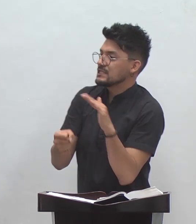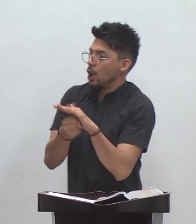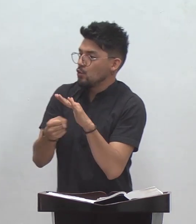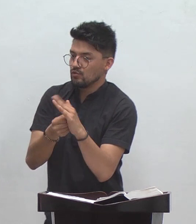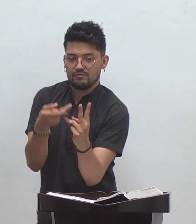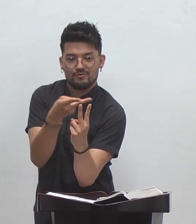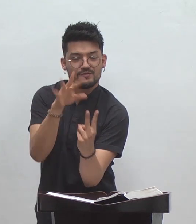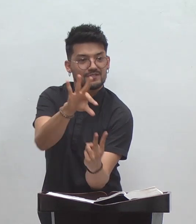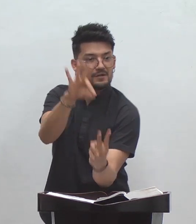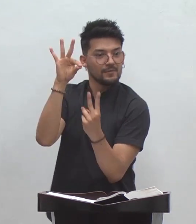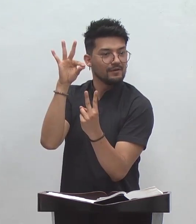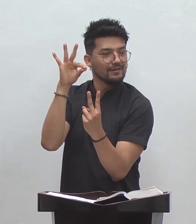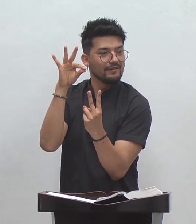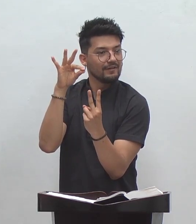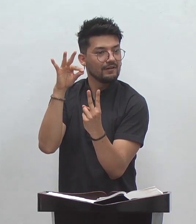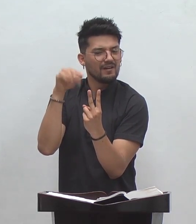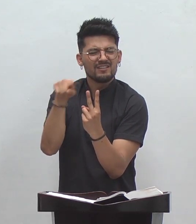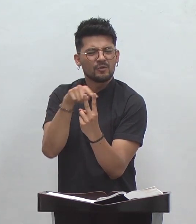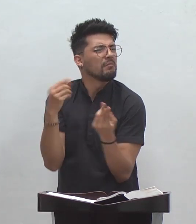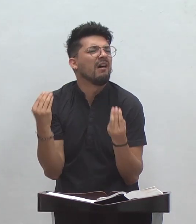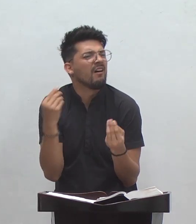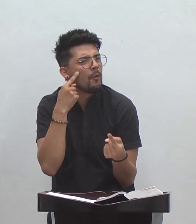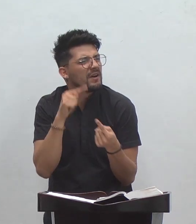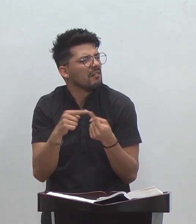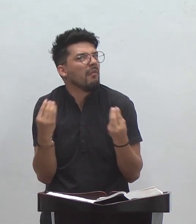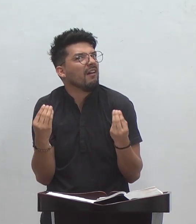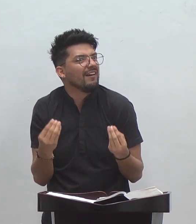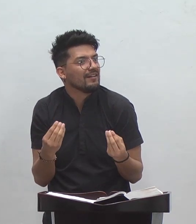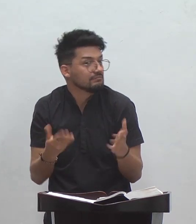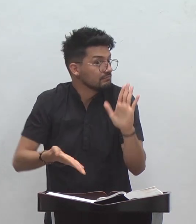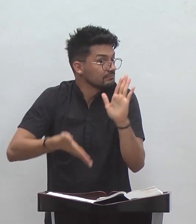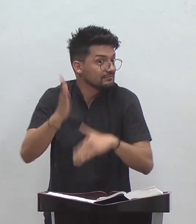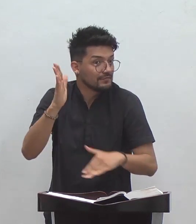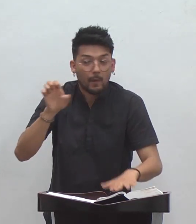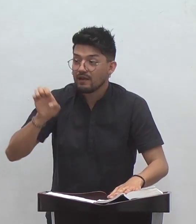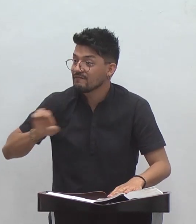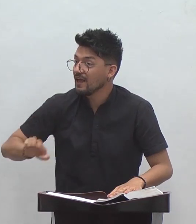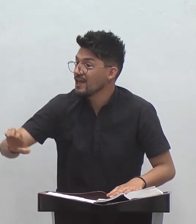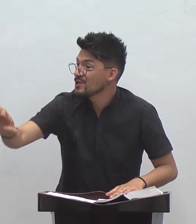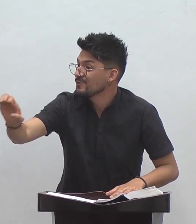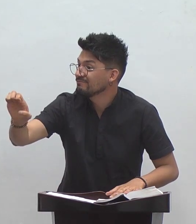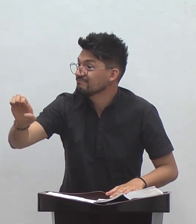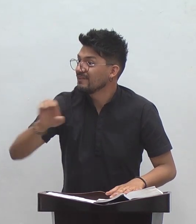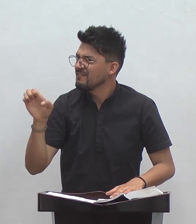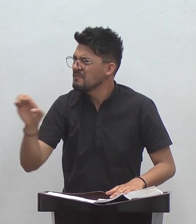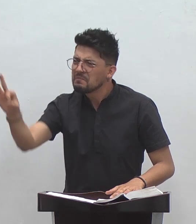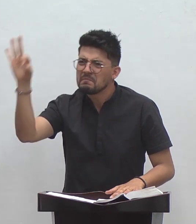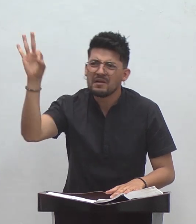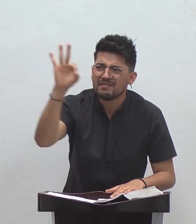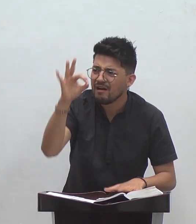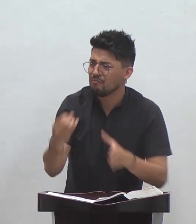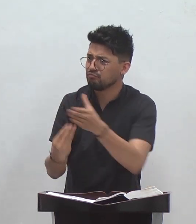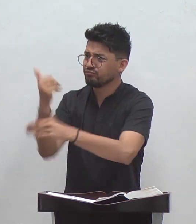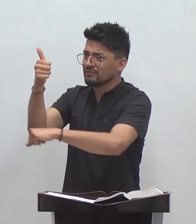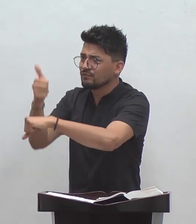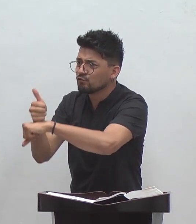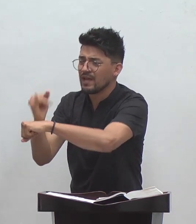les escoge tanto a Pablo y a Bernabé. ¿Con qué propósito? Con el propósito de ir y evangelizar,